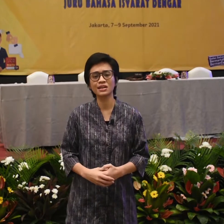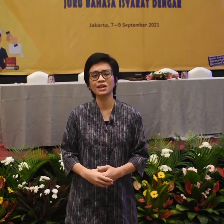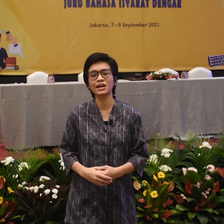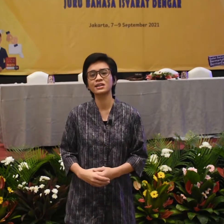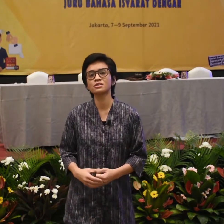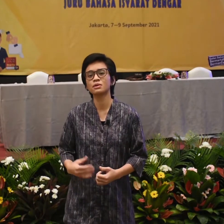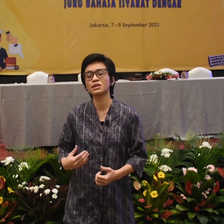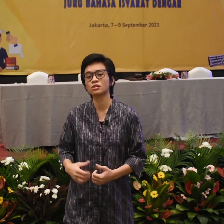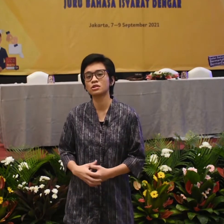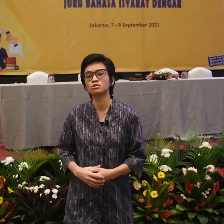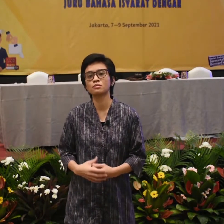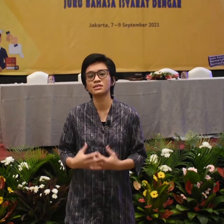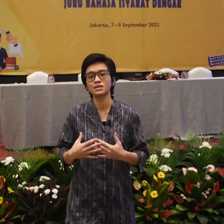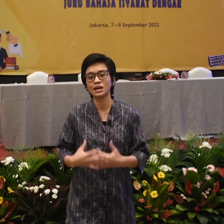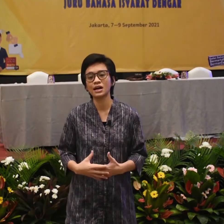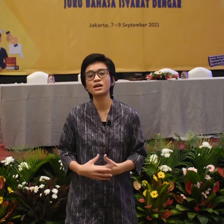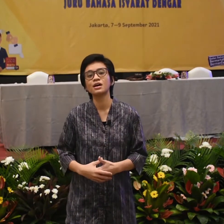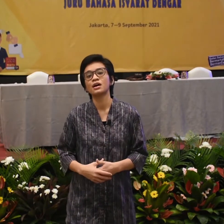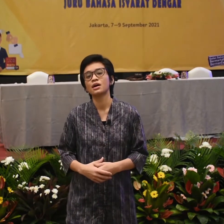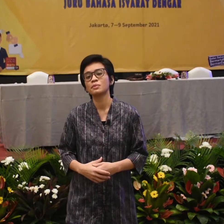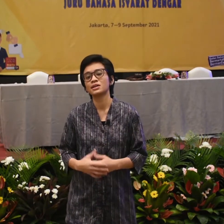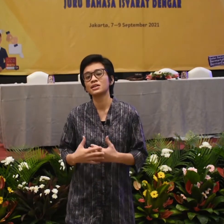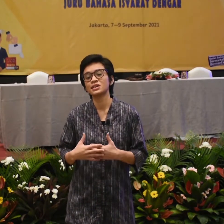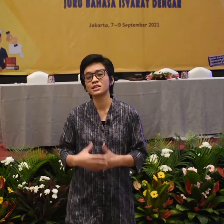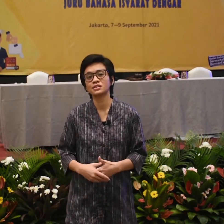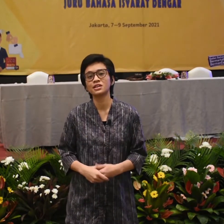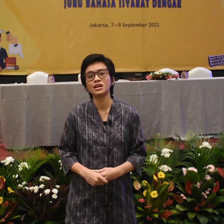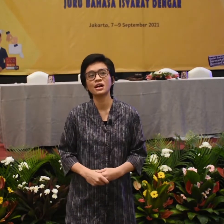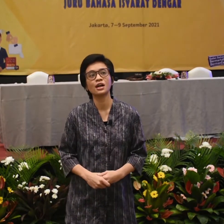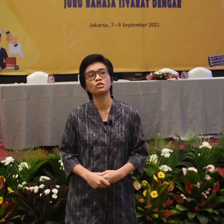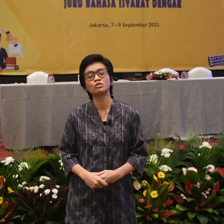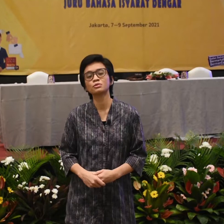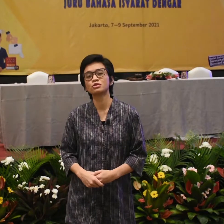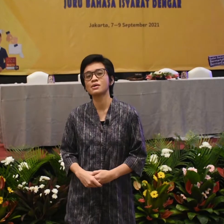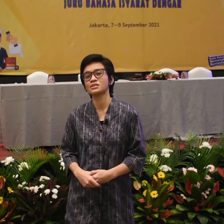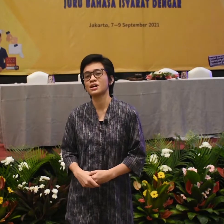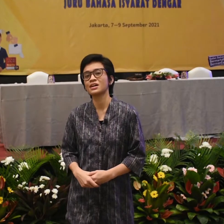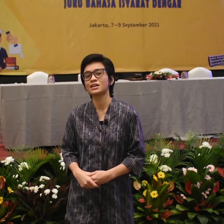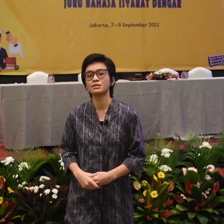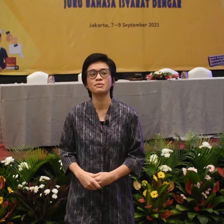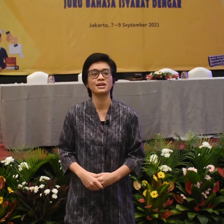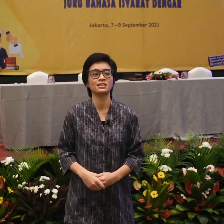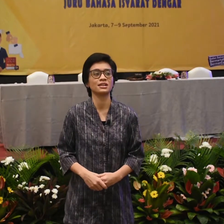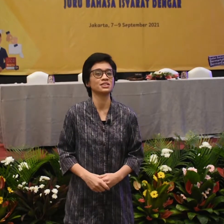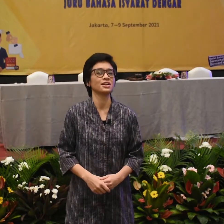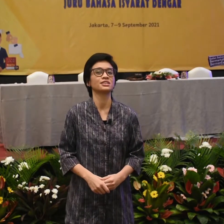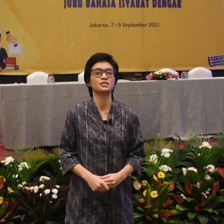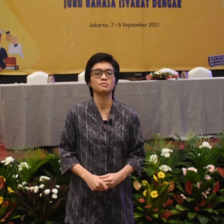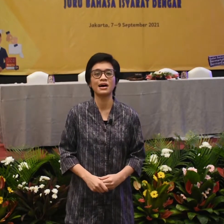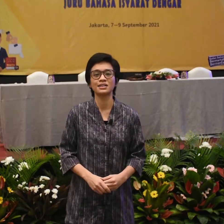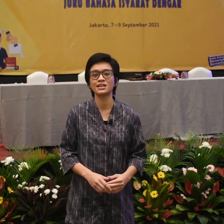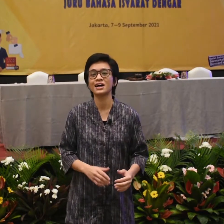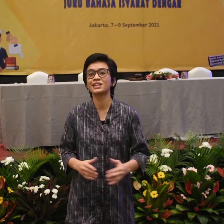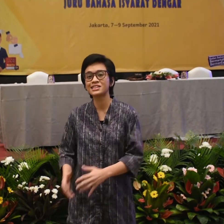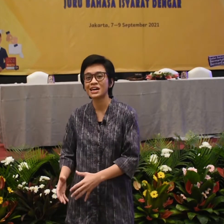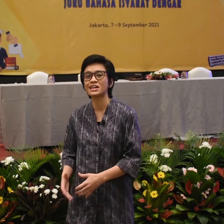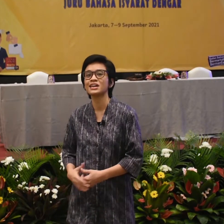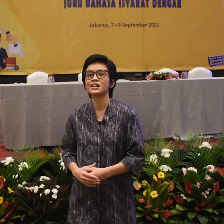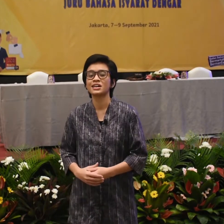tantangan lainnya sebagai seorang juru bahasa dengar, apalagi dari saya sendiri, adalah untuk menjuru bahasakan dari bahasa isyarat ke bahasa lisan.